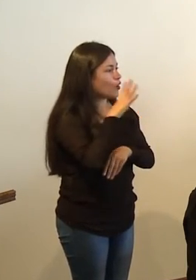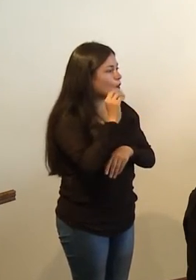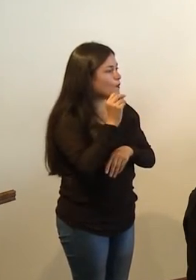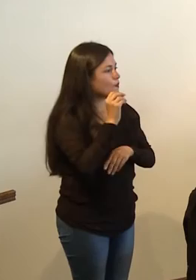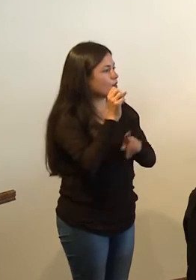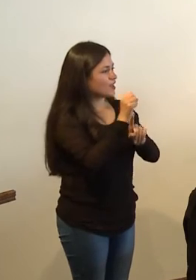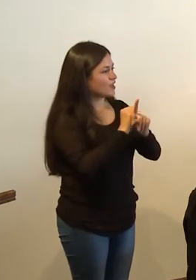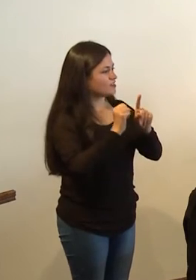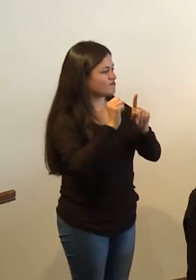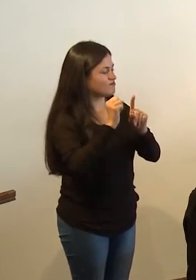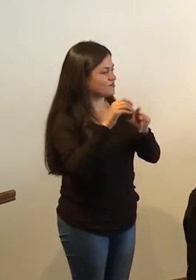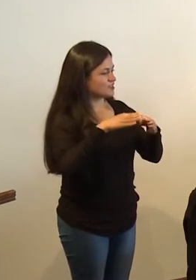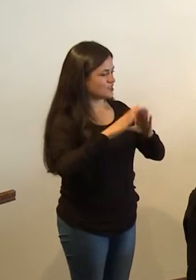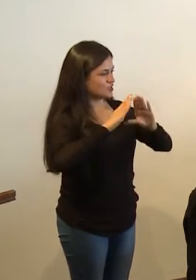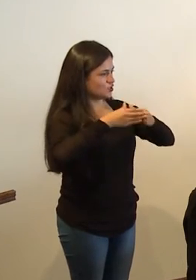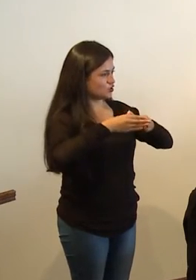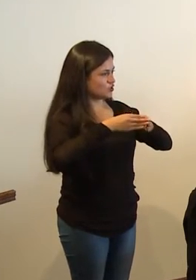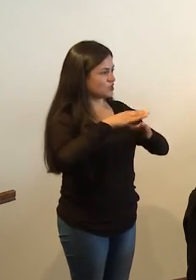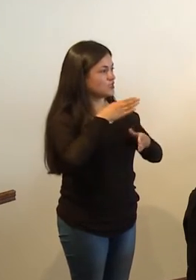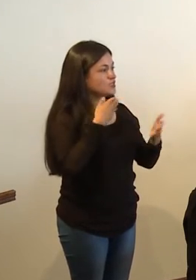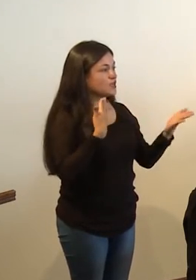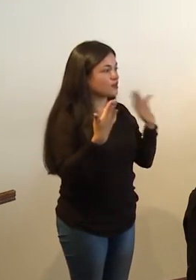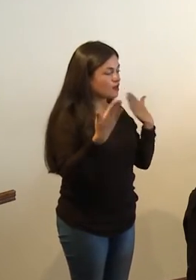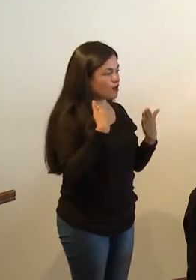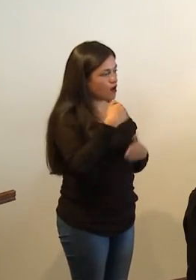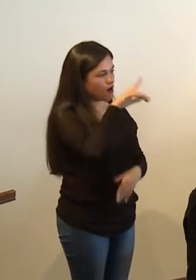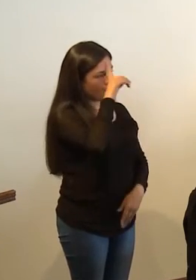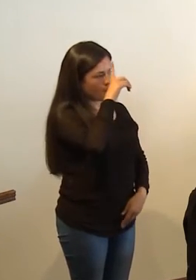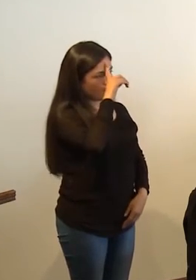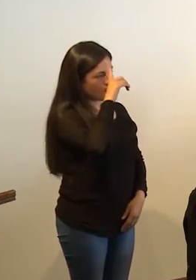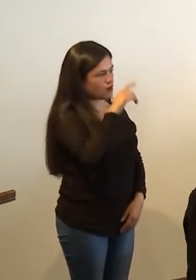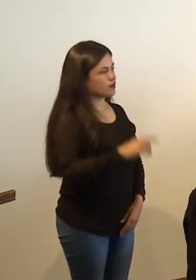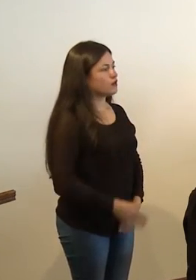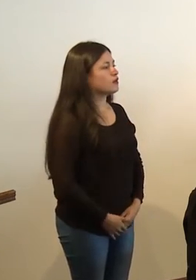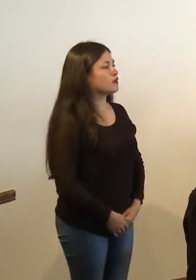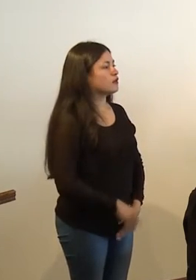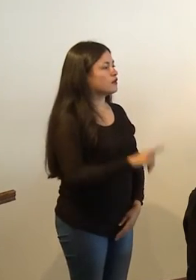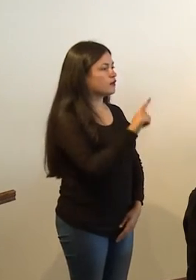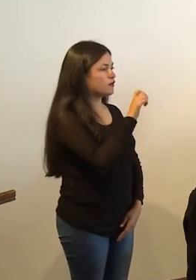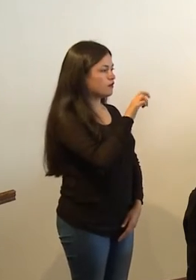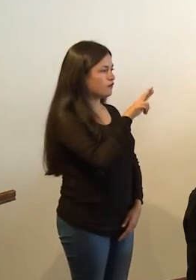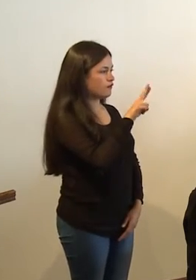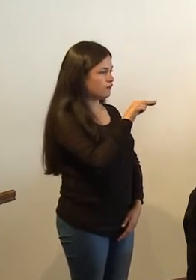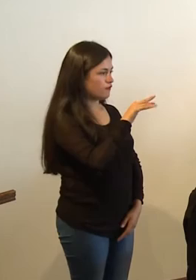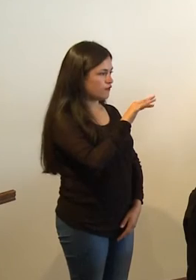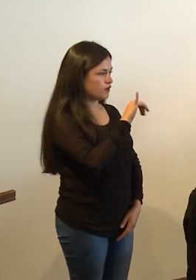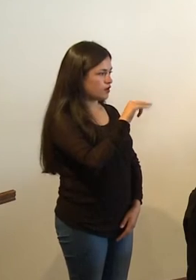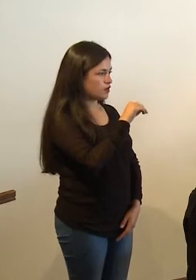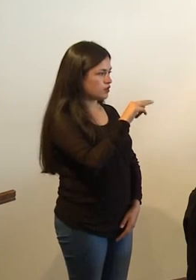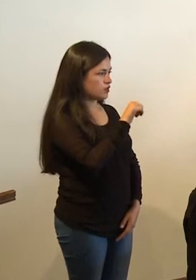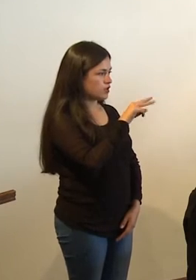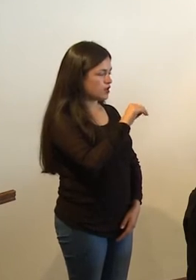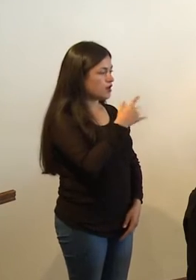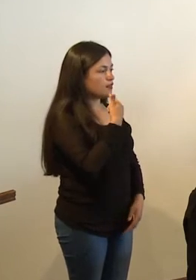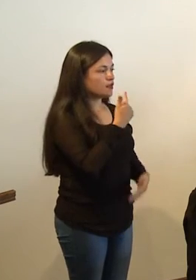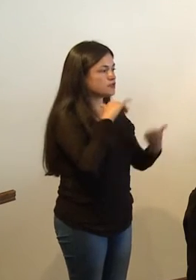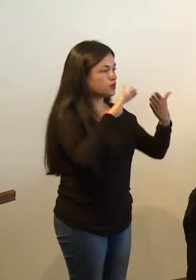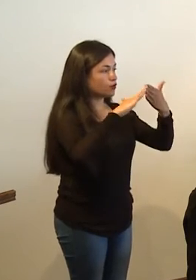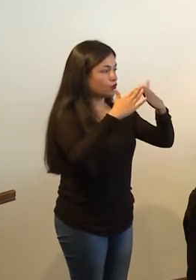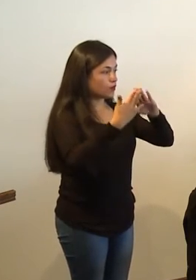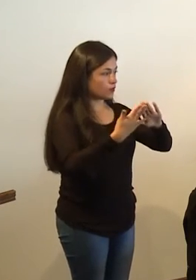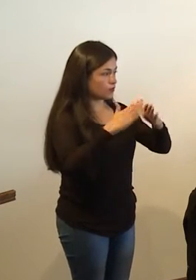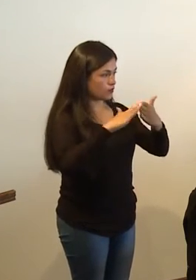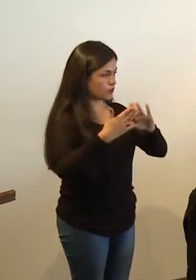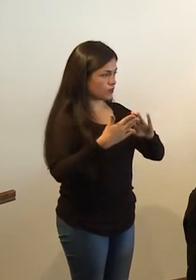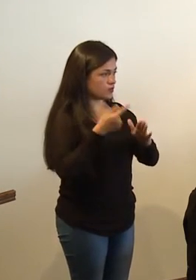socialista alemán de origen campesino, ¿verdad?, llamado Ferdinand Tonis, va a decir, miren, comunidad no hay que entenderla como